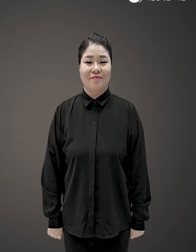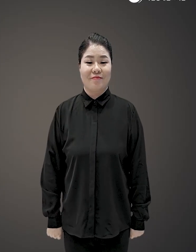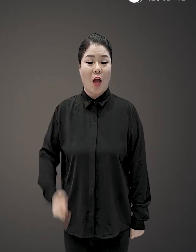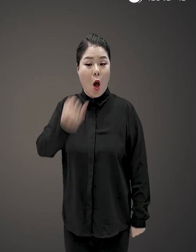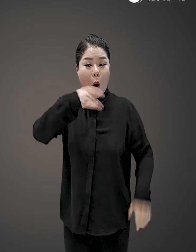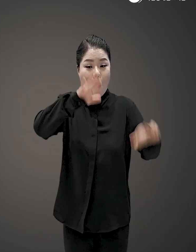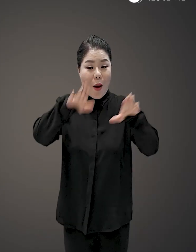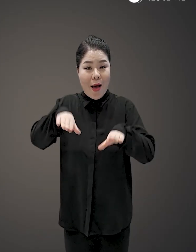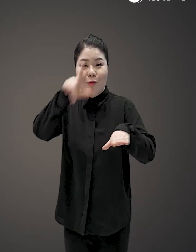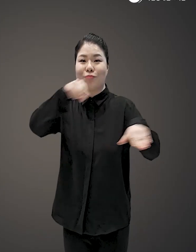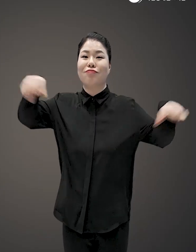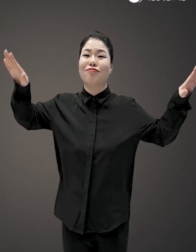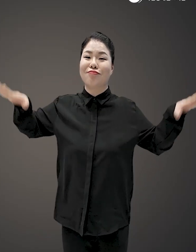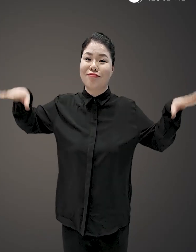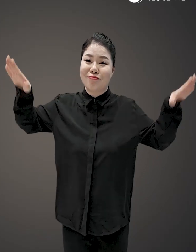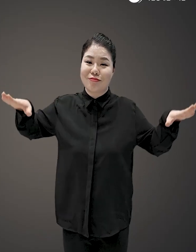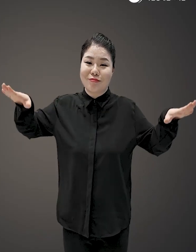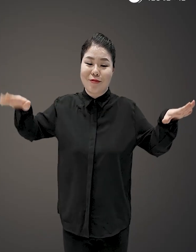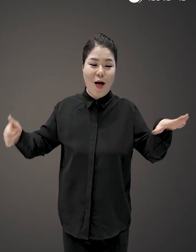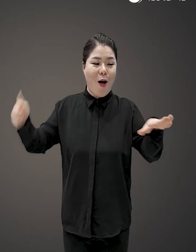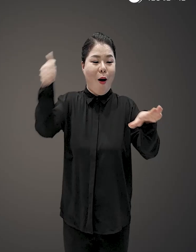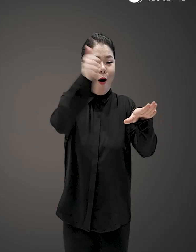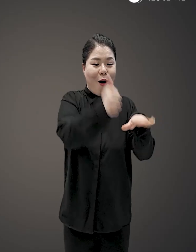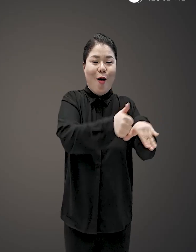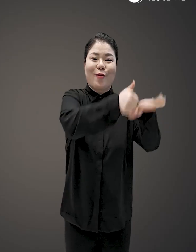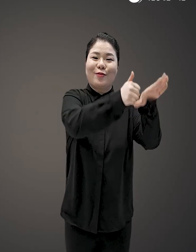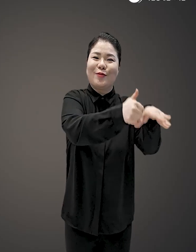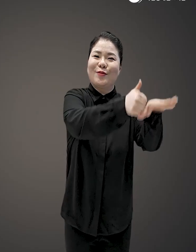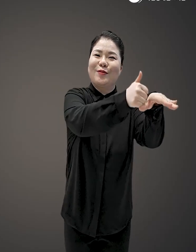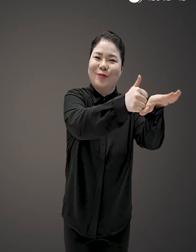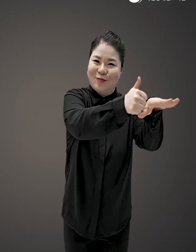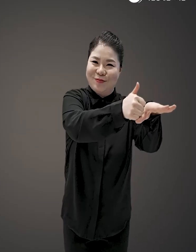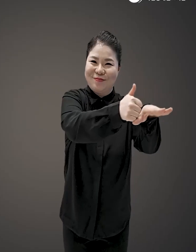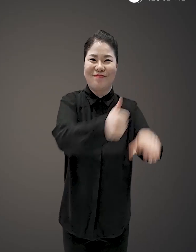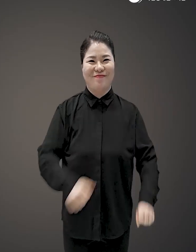갈매기 친구의 도움을 받아 하늘을 날아가기도 할 거야.